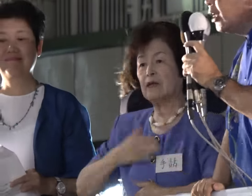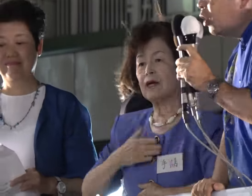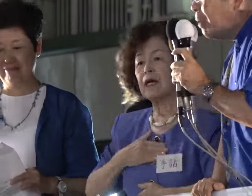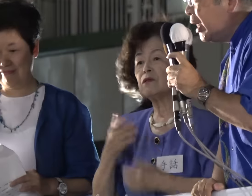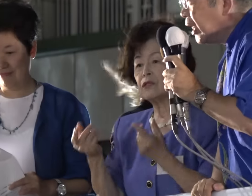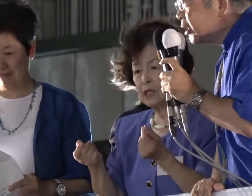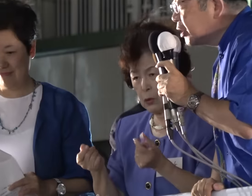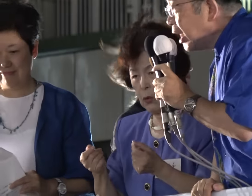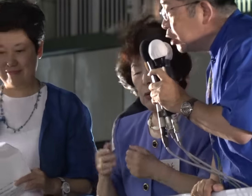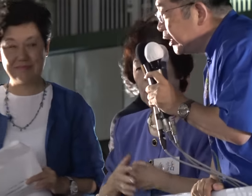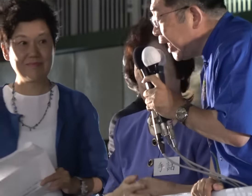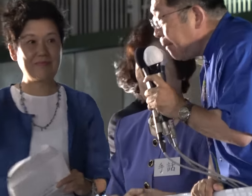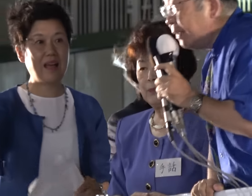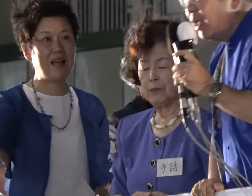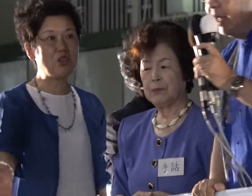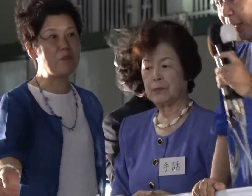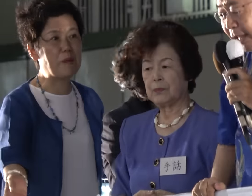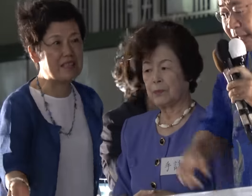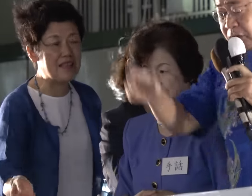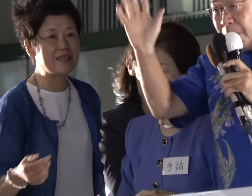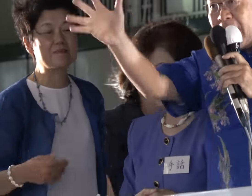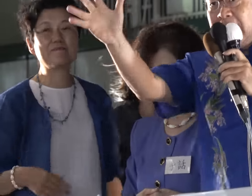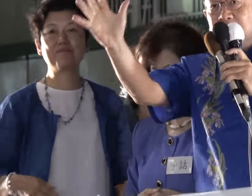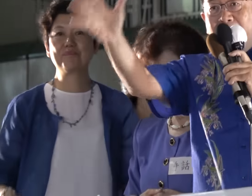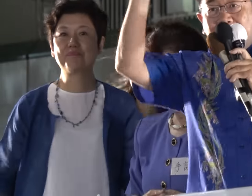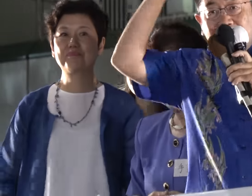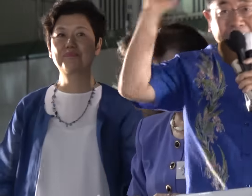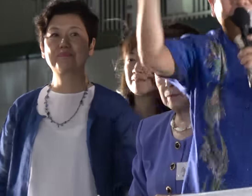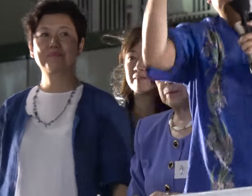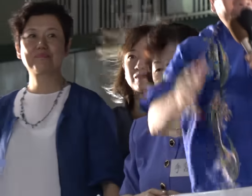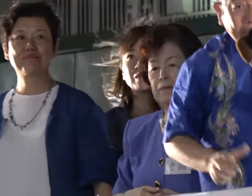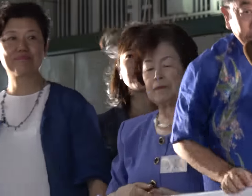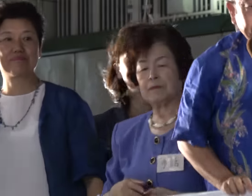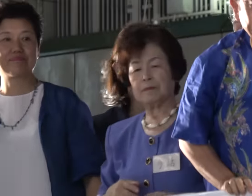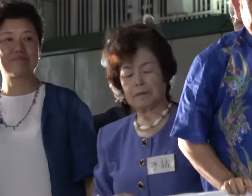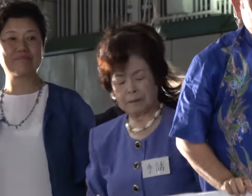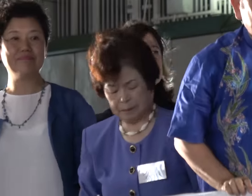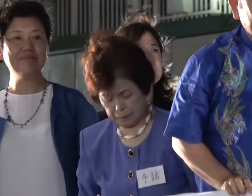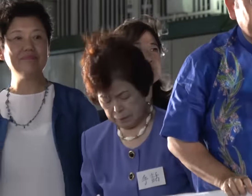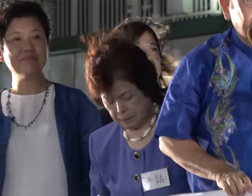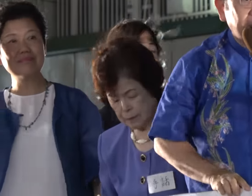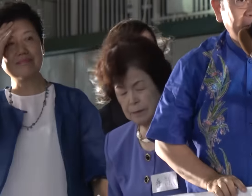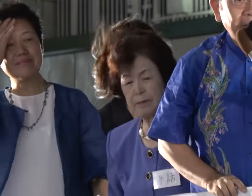小池と名前がつくからといっていい人ばかりとは限りません。